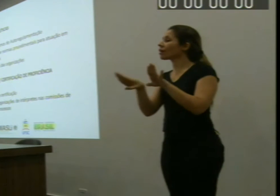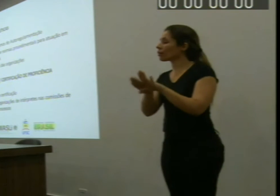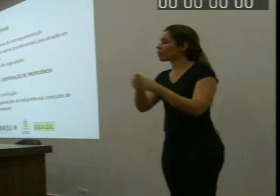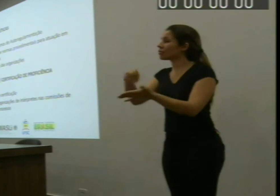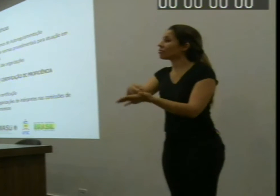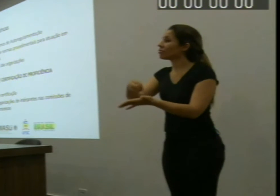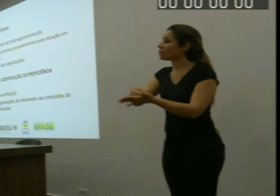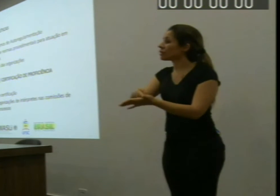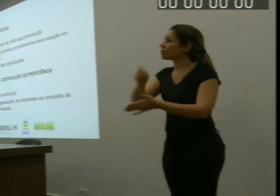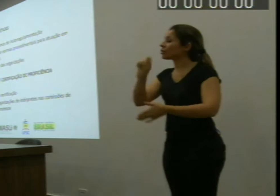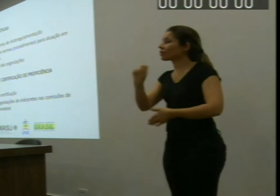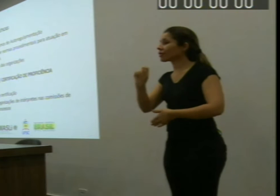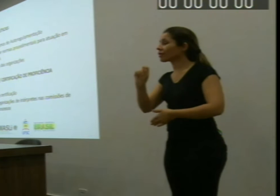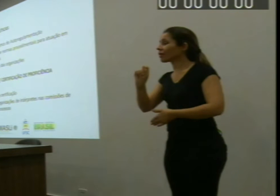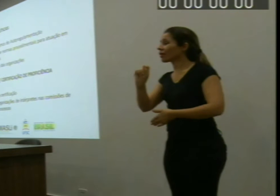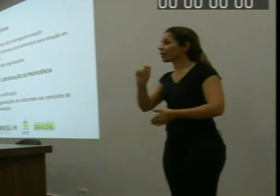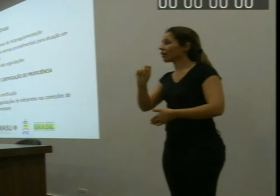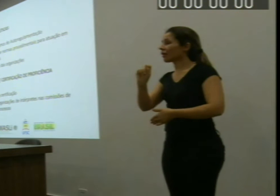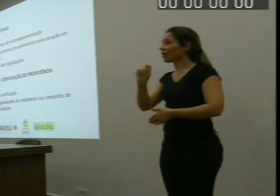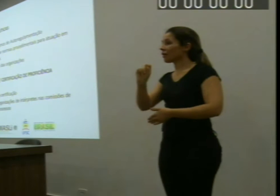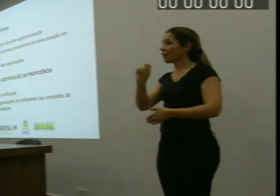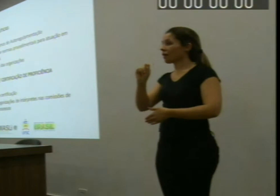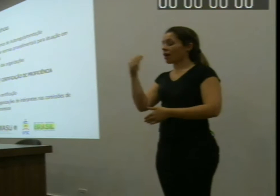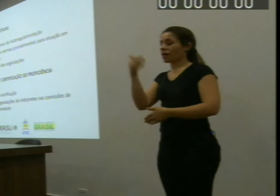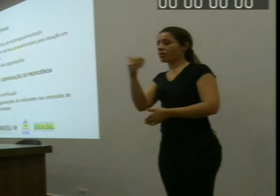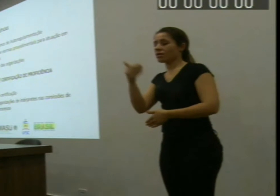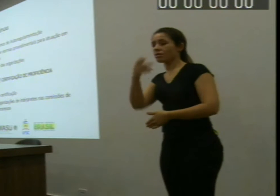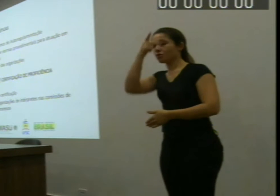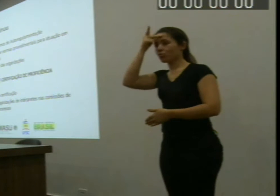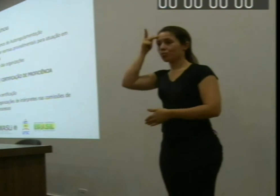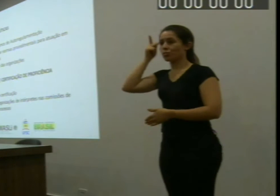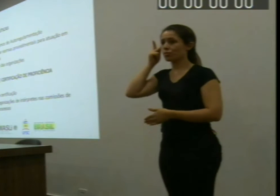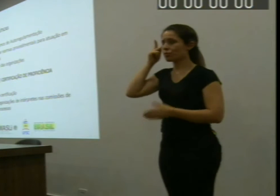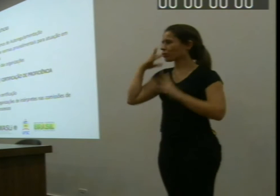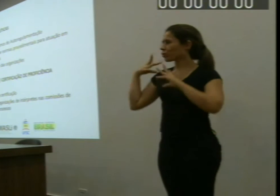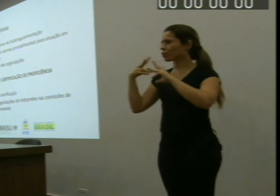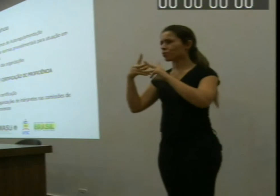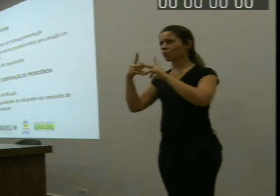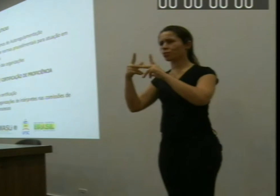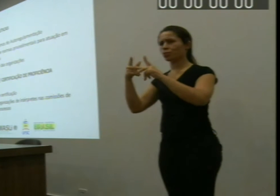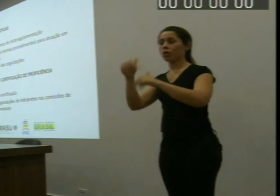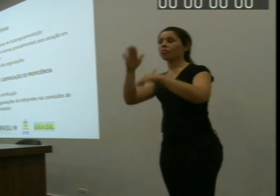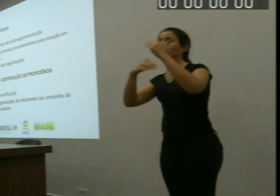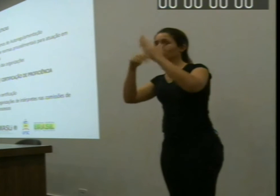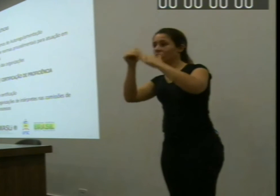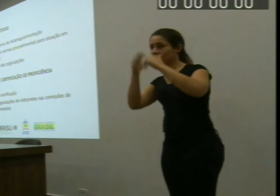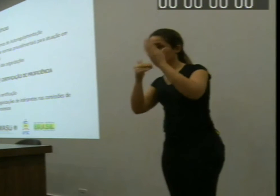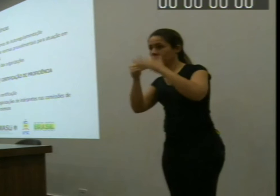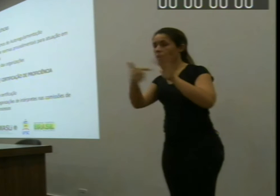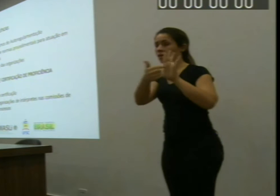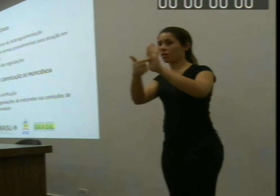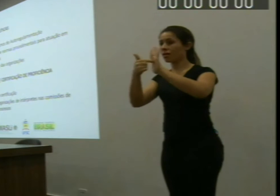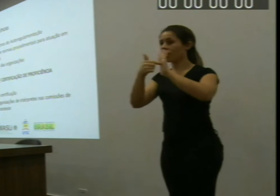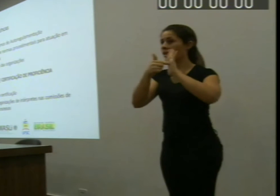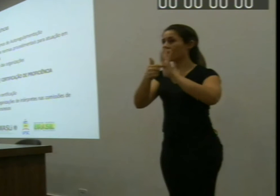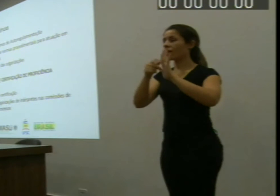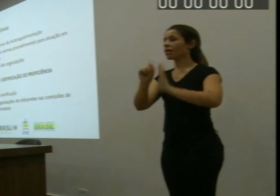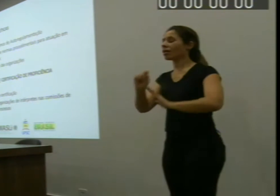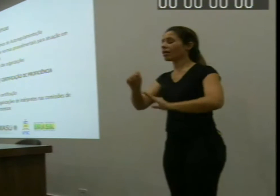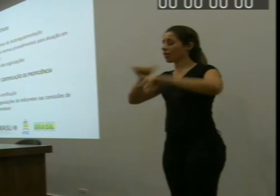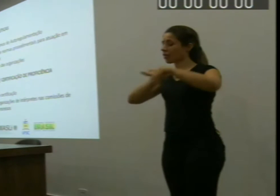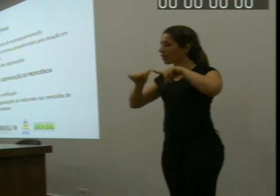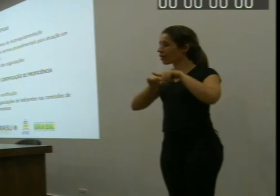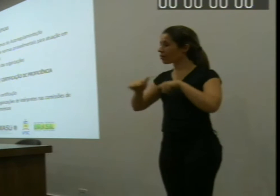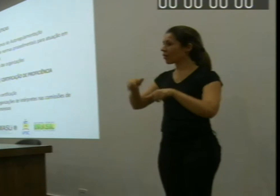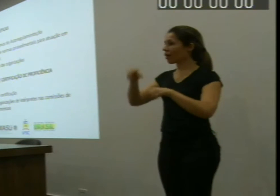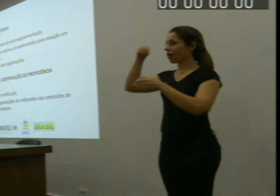a a participação dos profissionais da representação dos profissionais da representação de quem tá trabalhando dia a